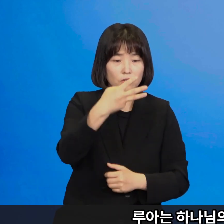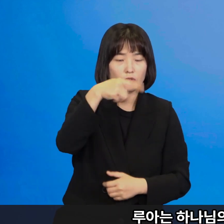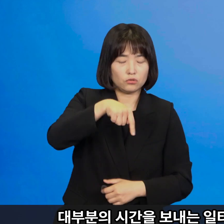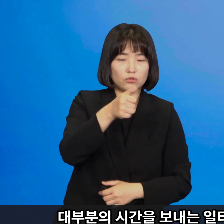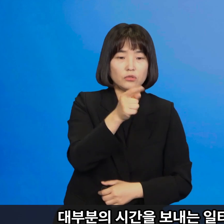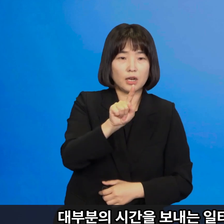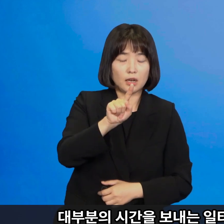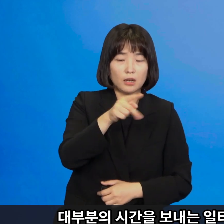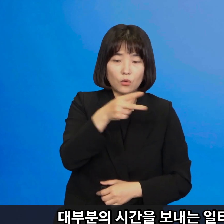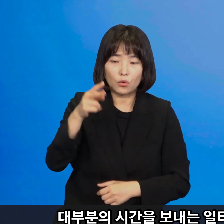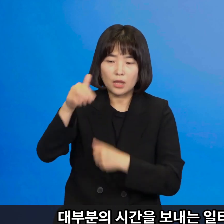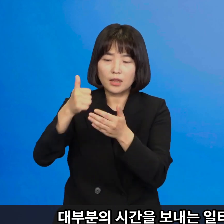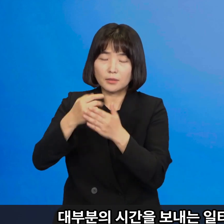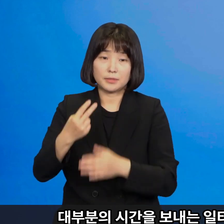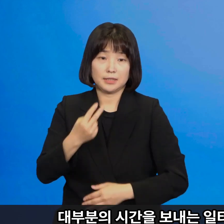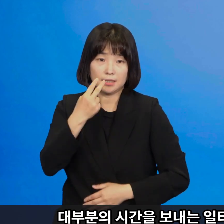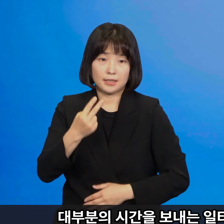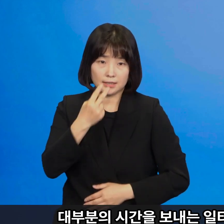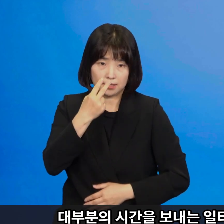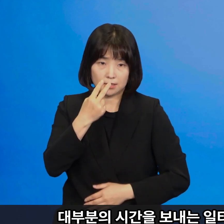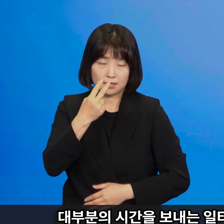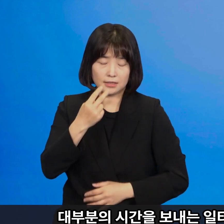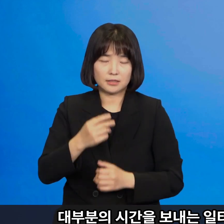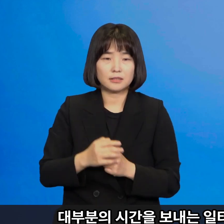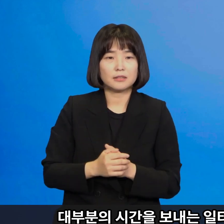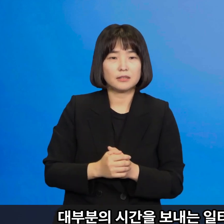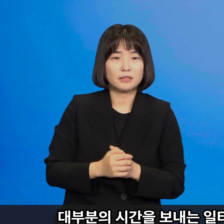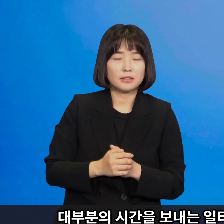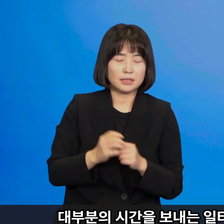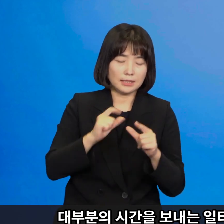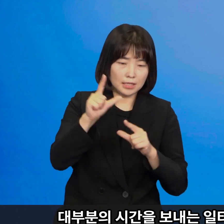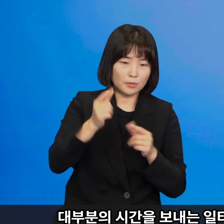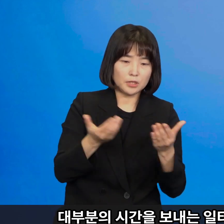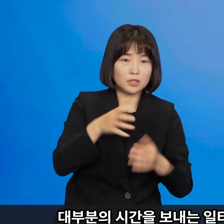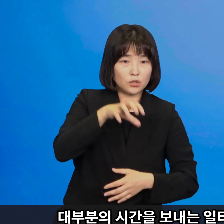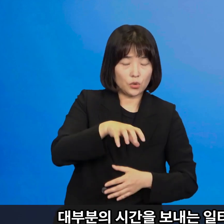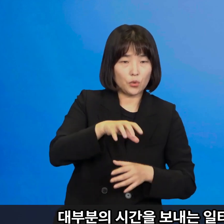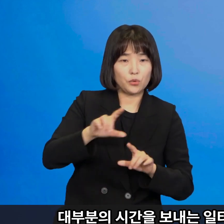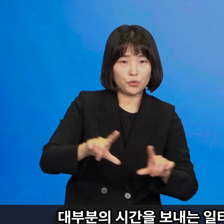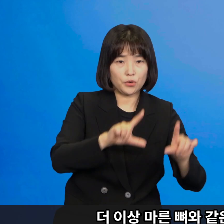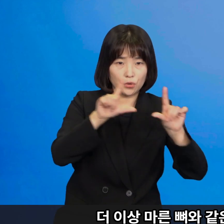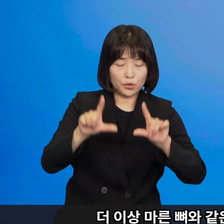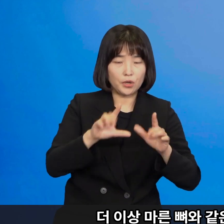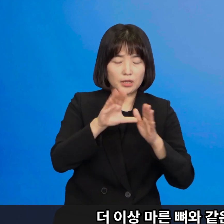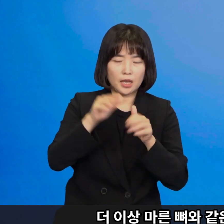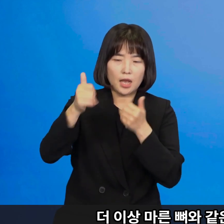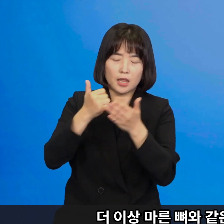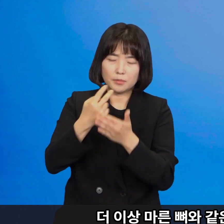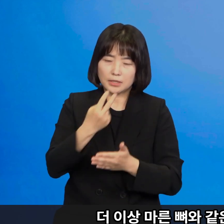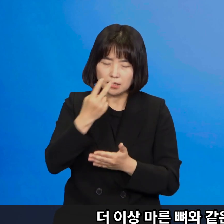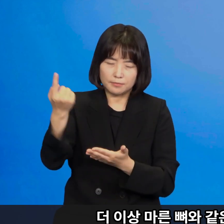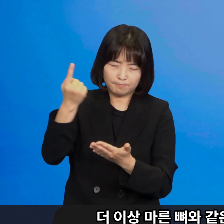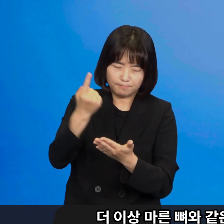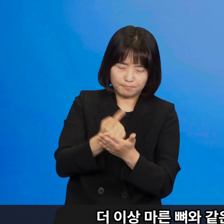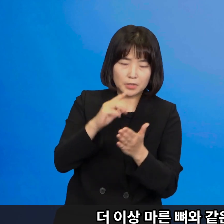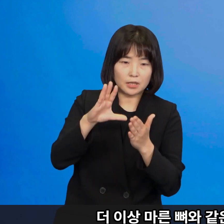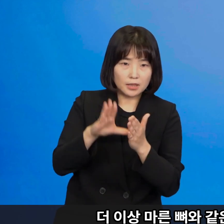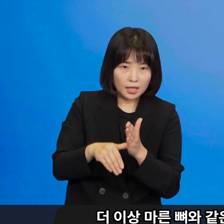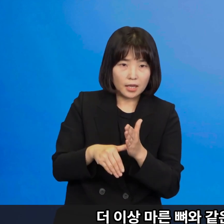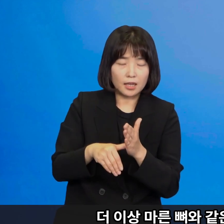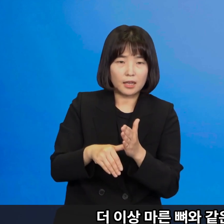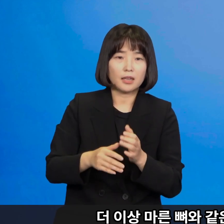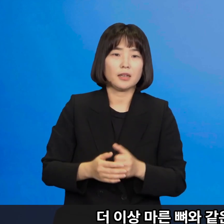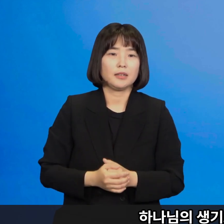뜻으로 대부분의 시간을 보내는 일터에서 하나님의 생기가 임할 때 더 이상 마른 뼈와 같은 자로 살지